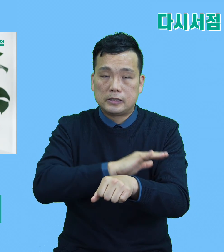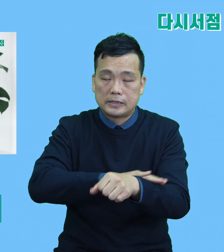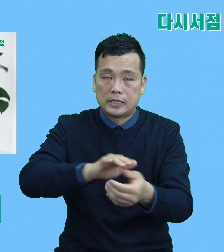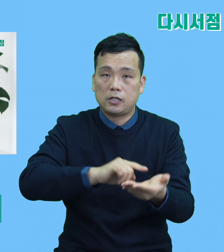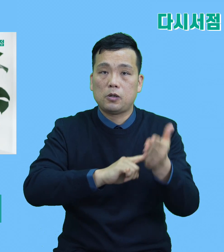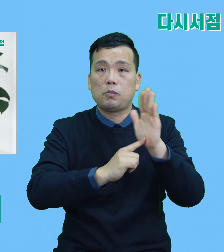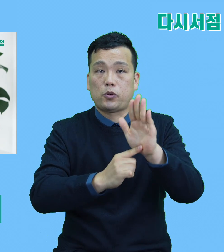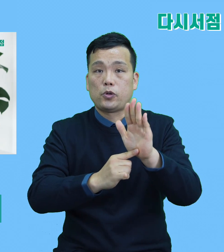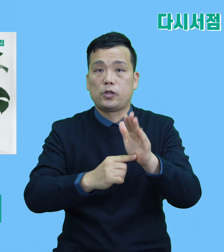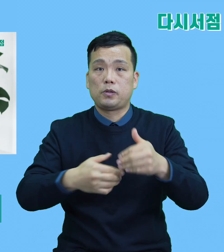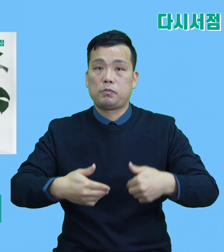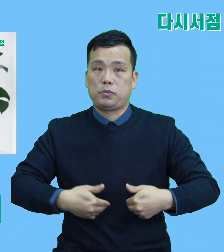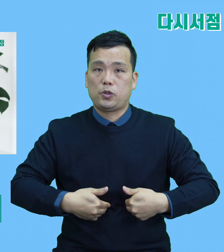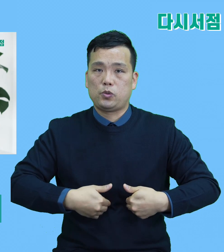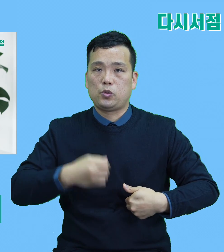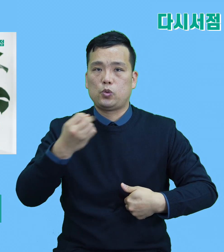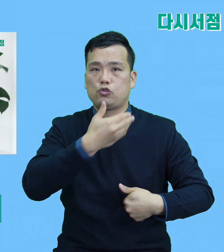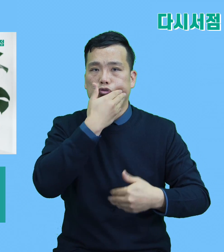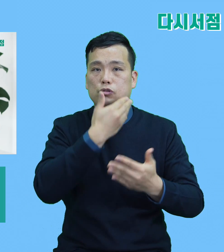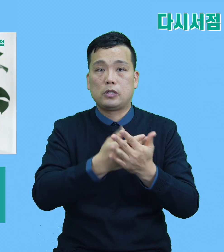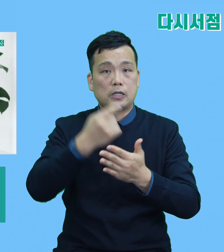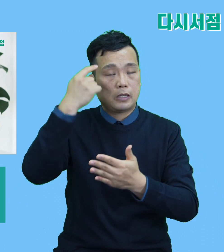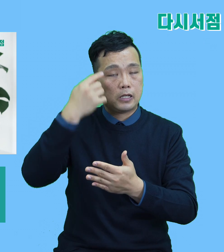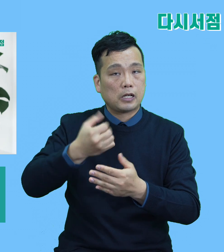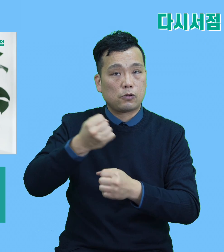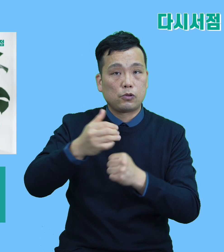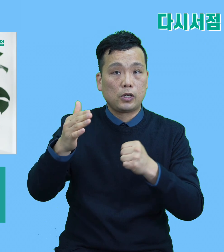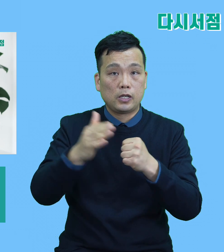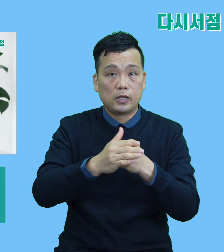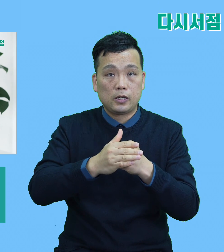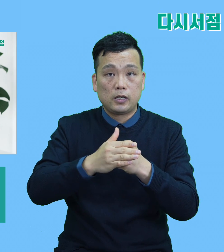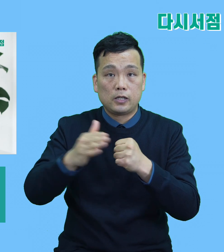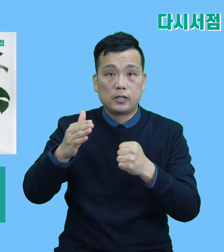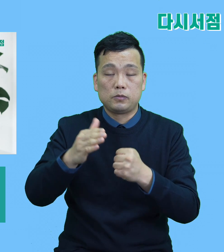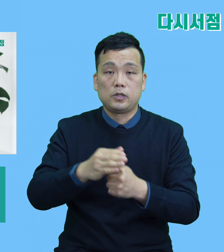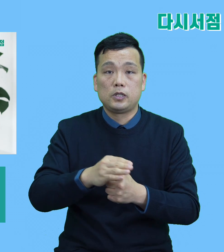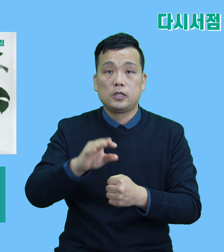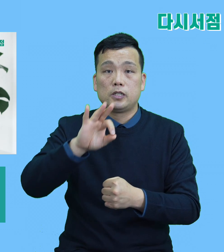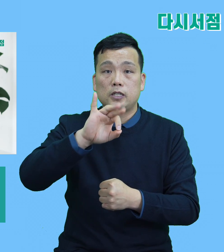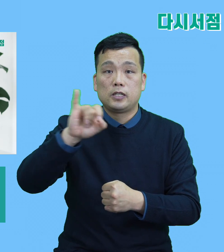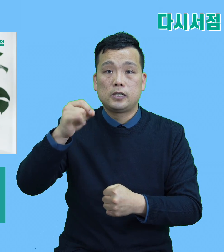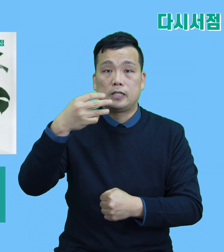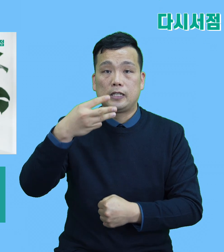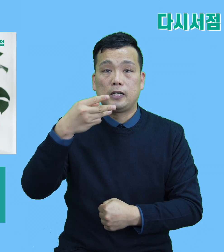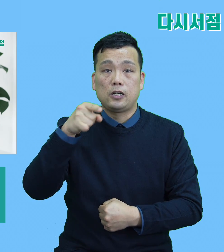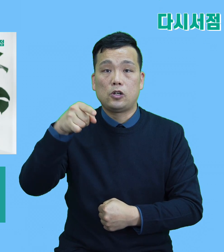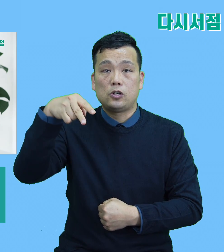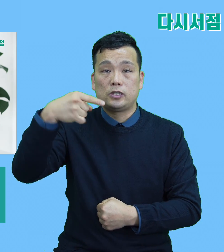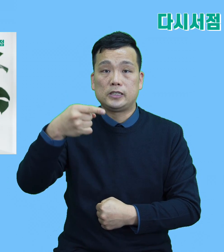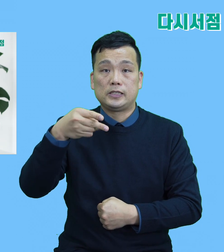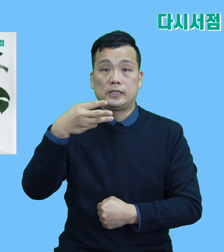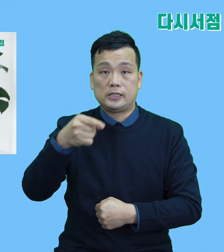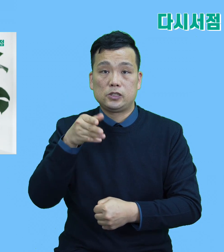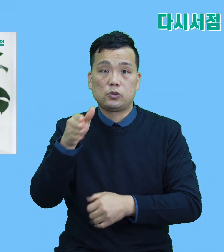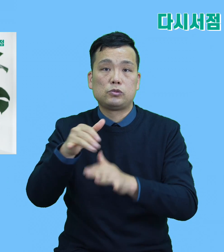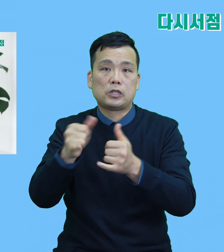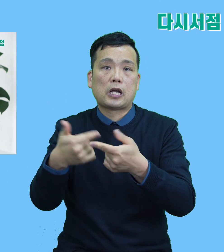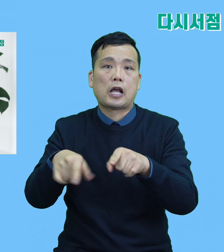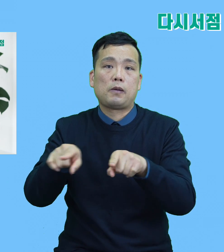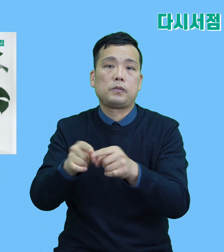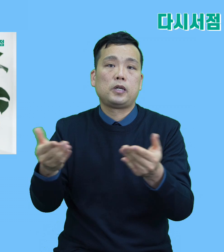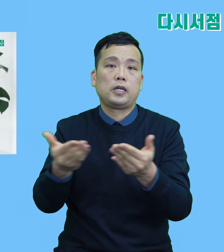게 중요하다고 생각을 해서 일러스트레이터 분들과 작업을 많이 하고 있고요. 그걸